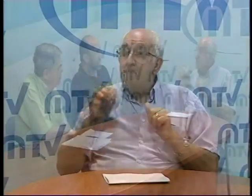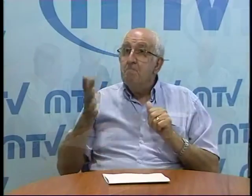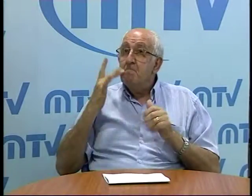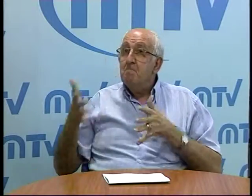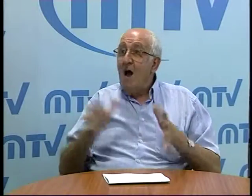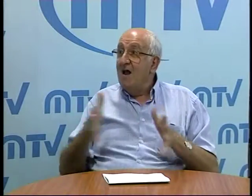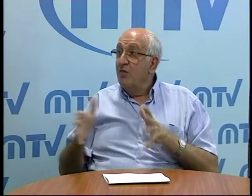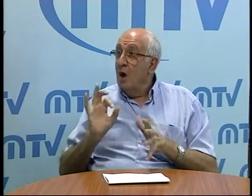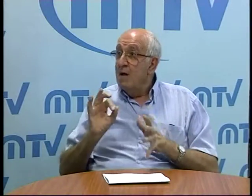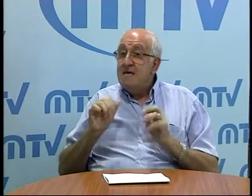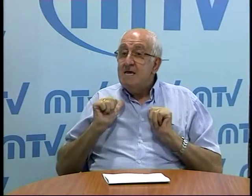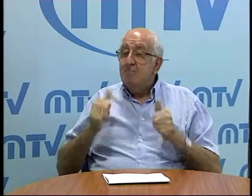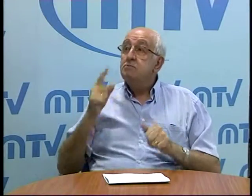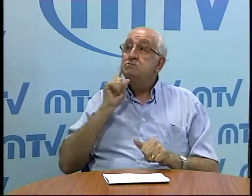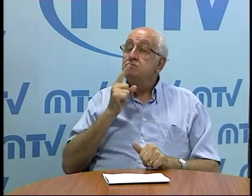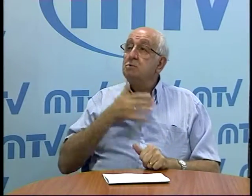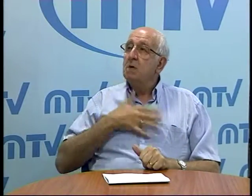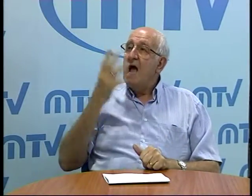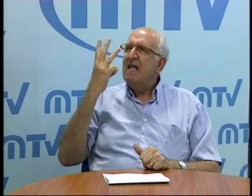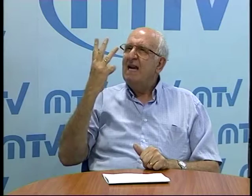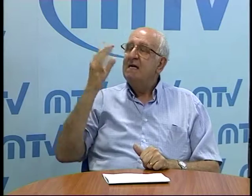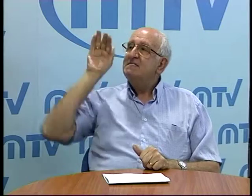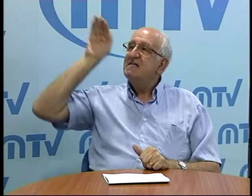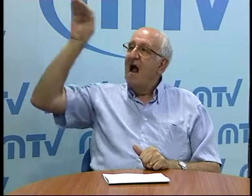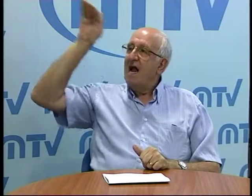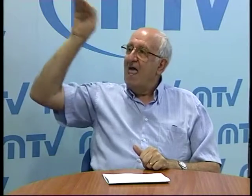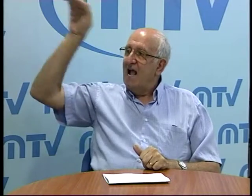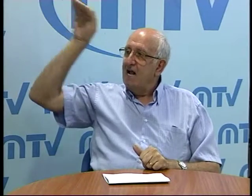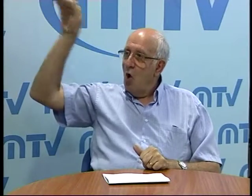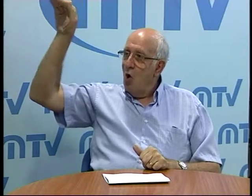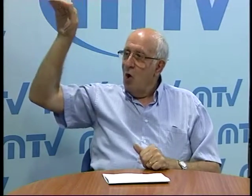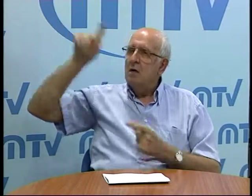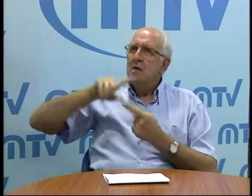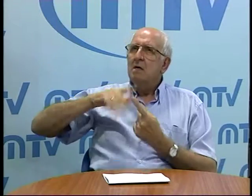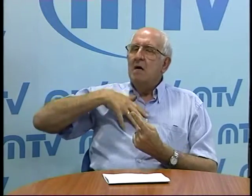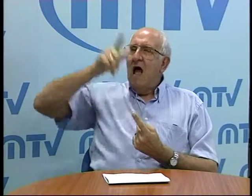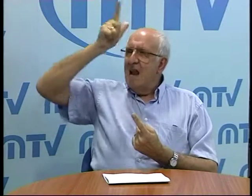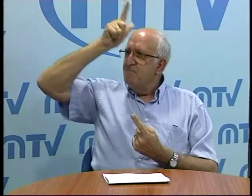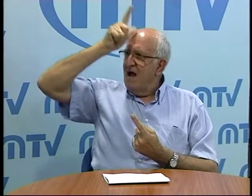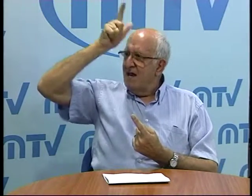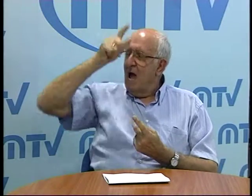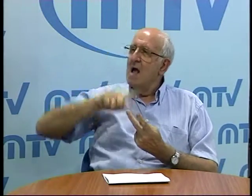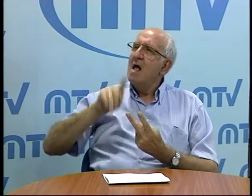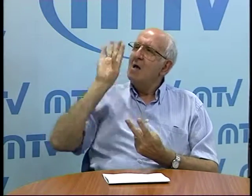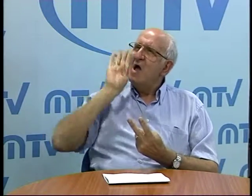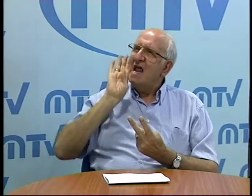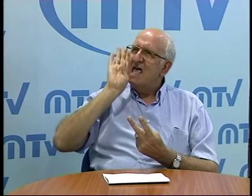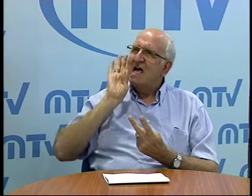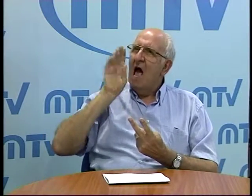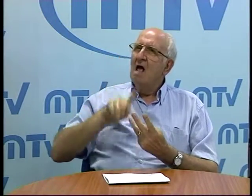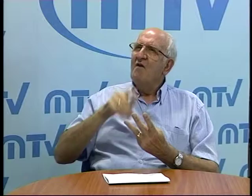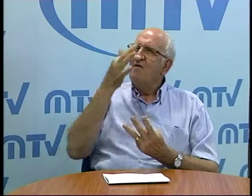1992, ahí fue más o menos cuando 3 sordos extranjeros, un